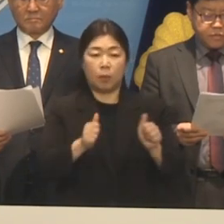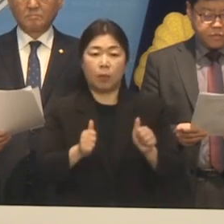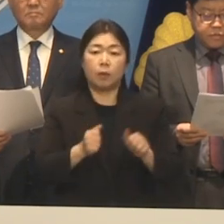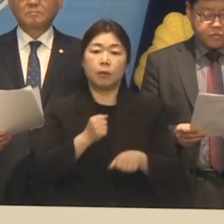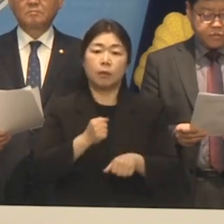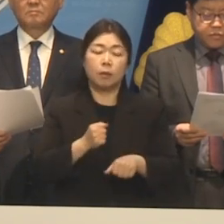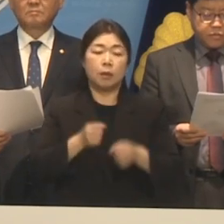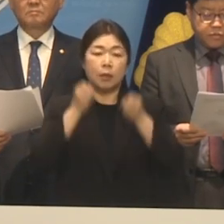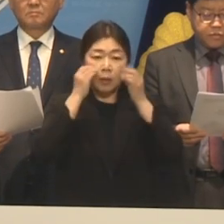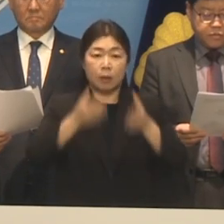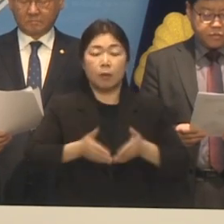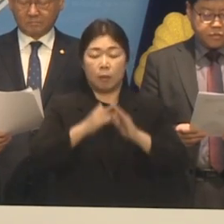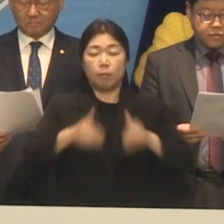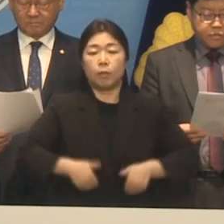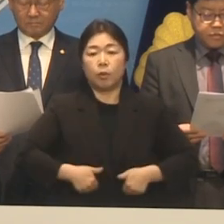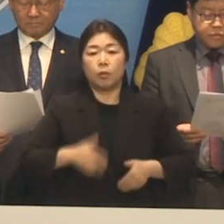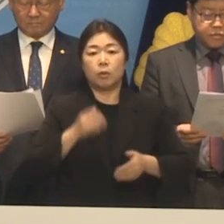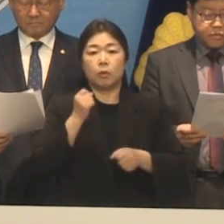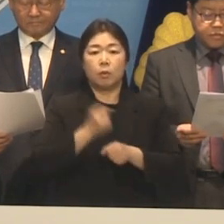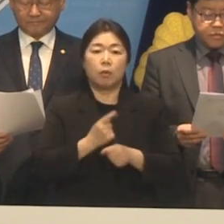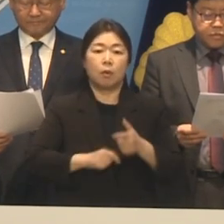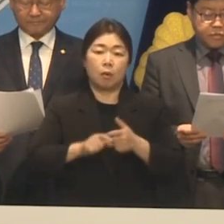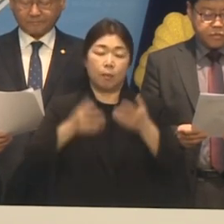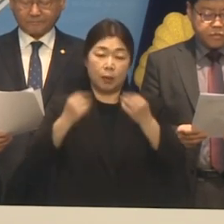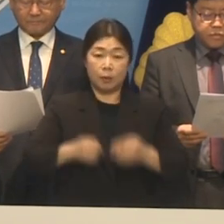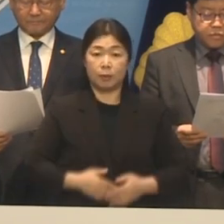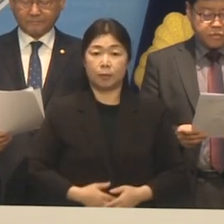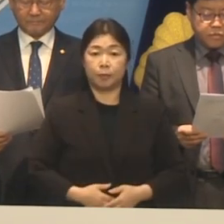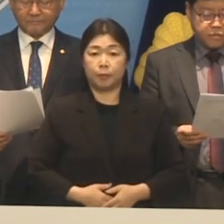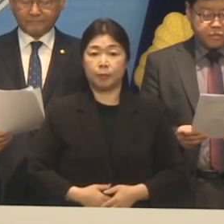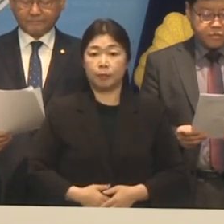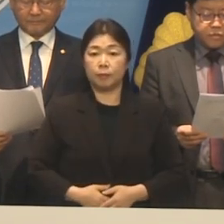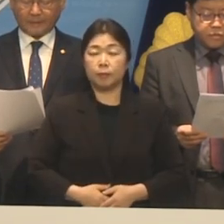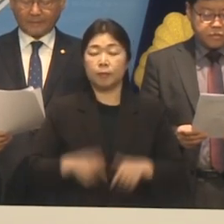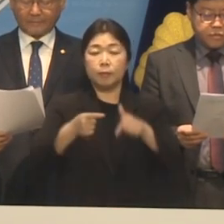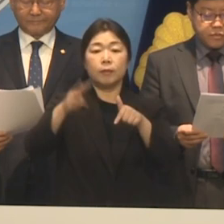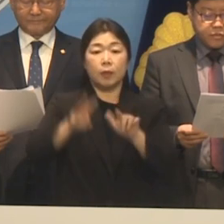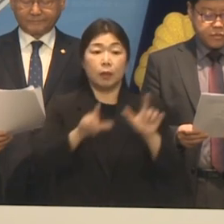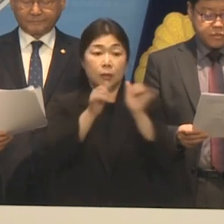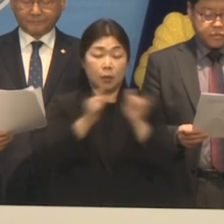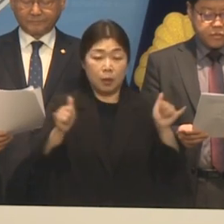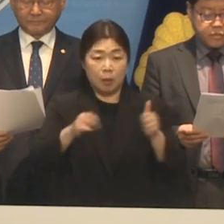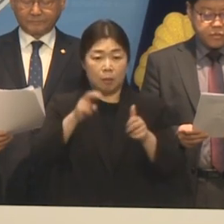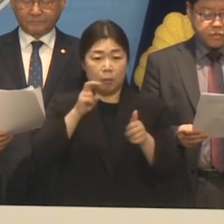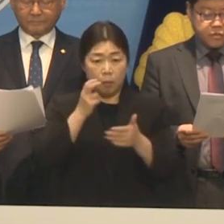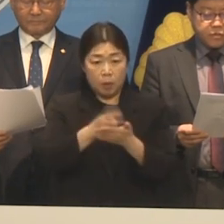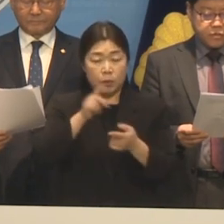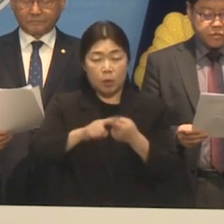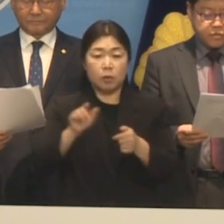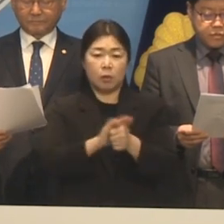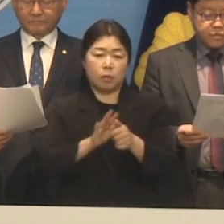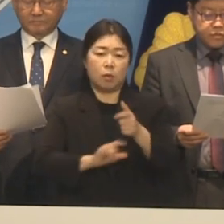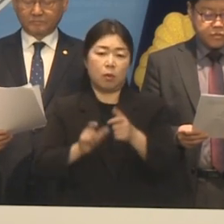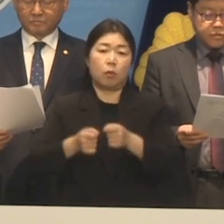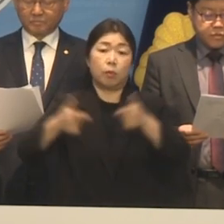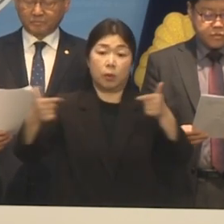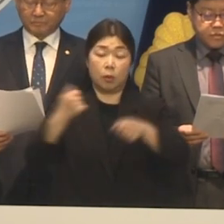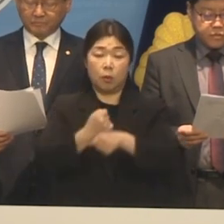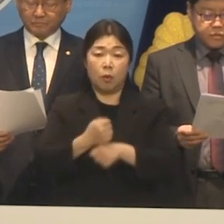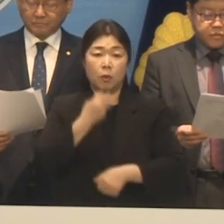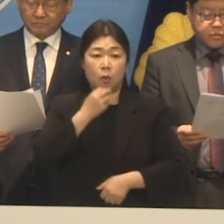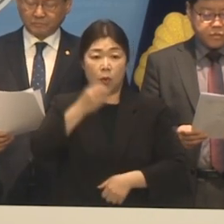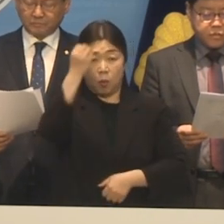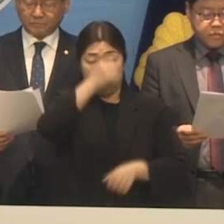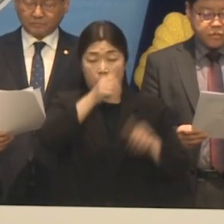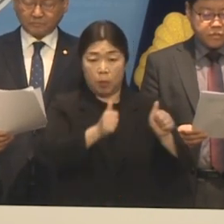필요성도 더욱 늘어나고 있습니다 인천 시민들의 사법 서비스의 수준을 높이고 서울고등법원의 사